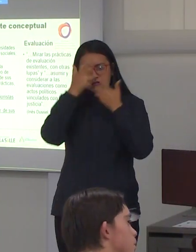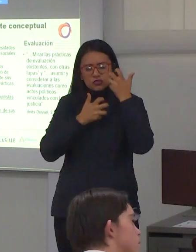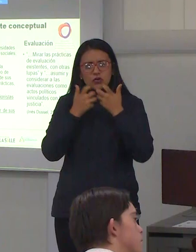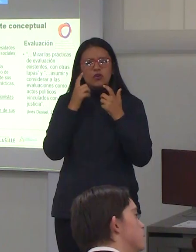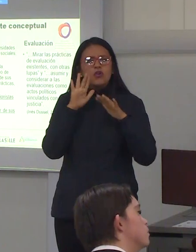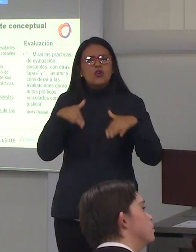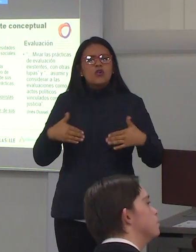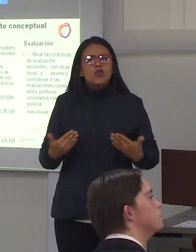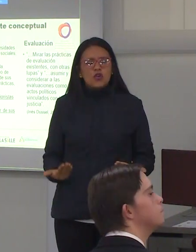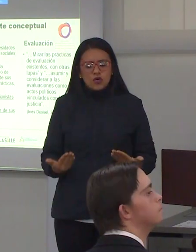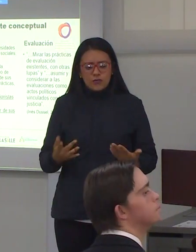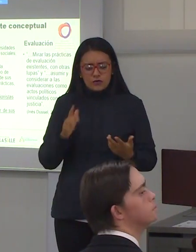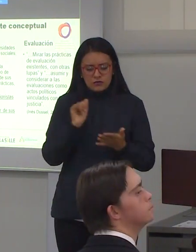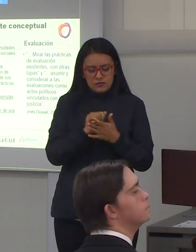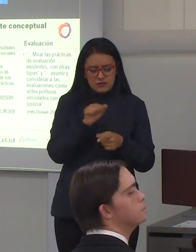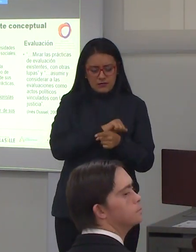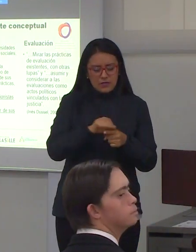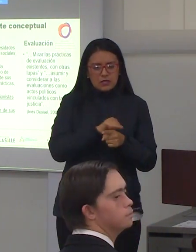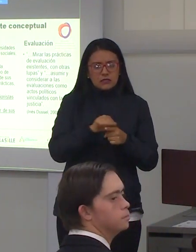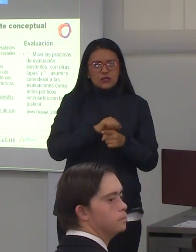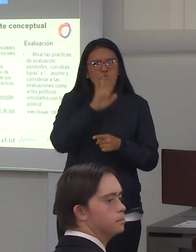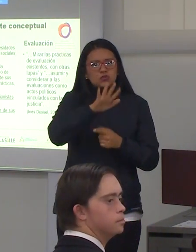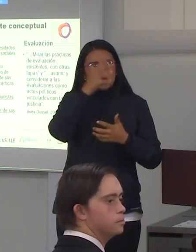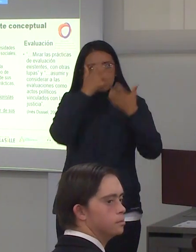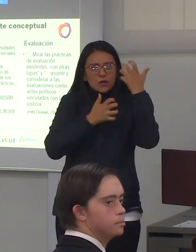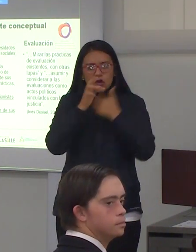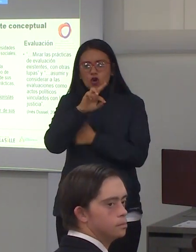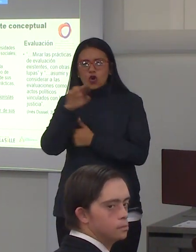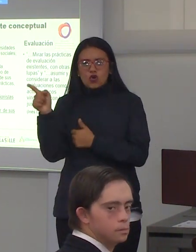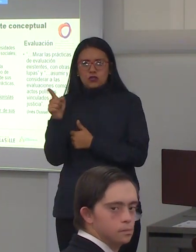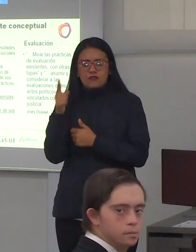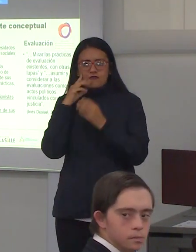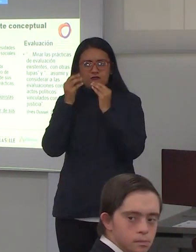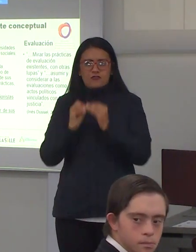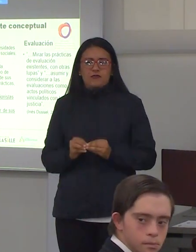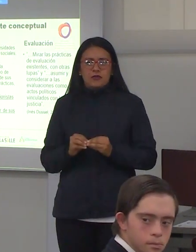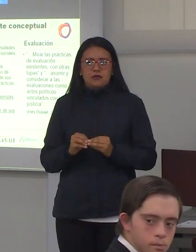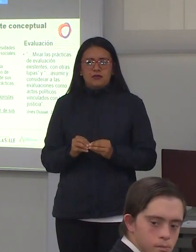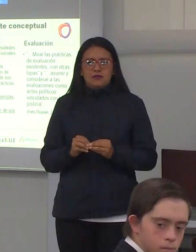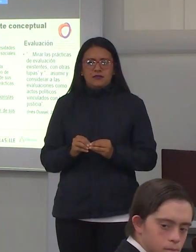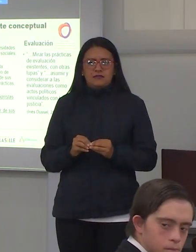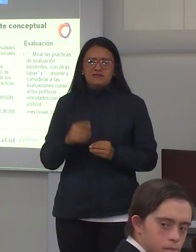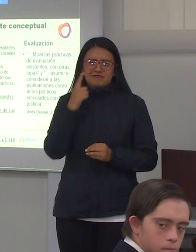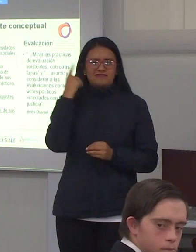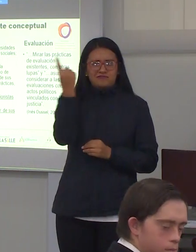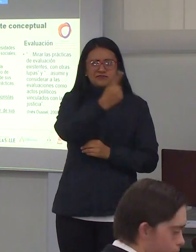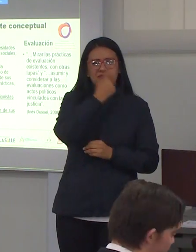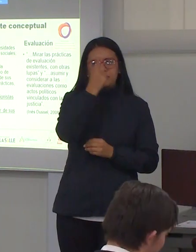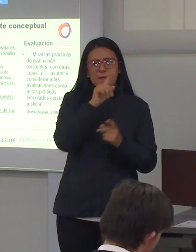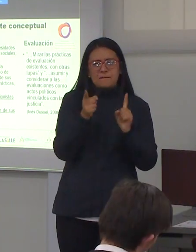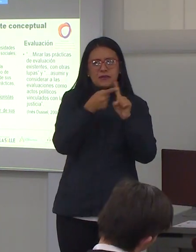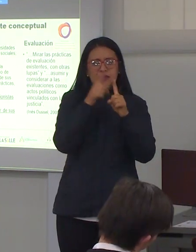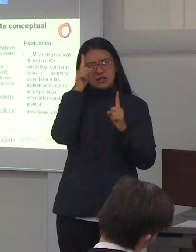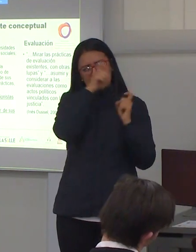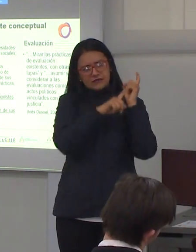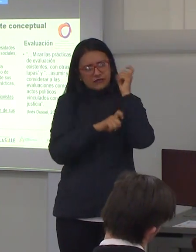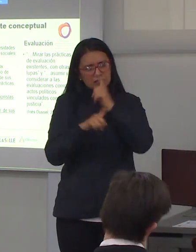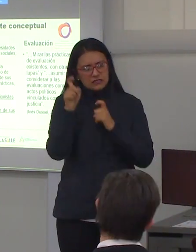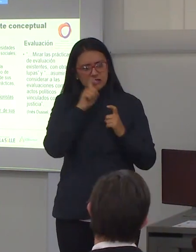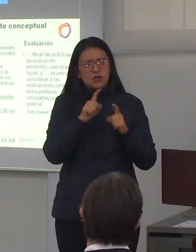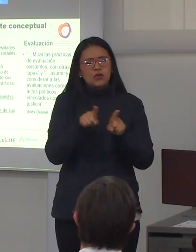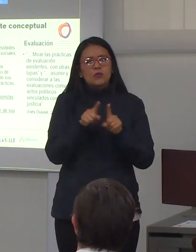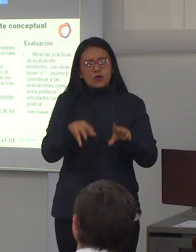mirar las prácticas de evaluación con otras lupas. Es decir, esa fue como nuestra primera reflexión y